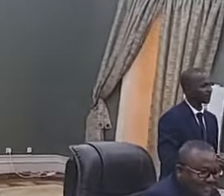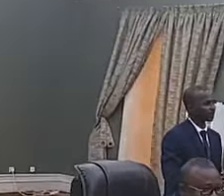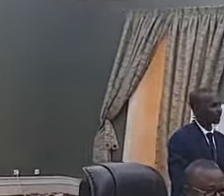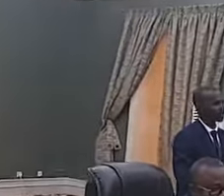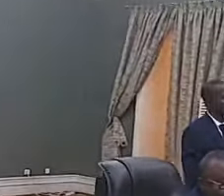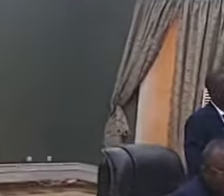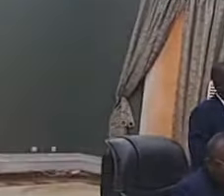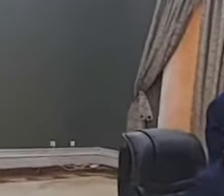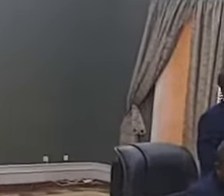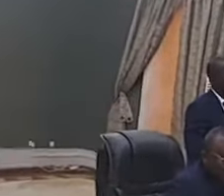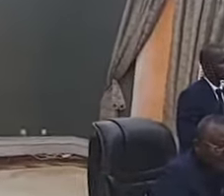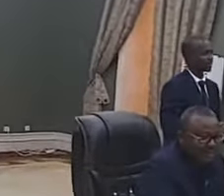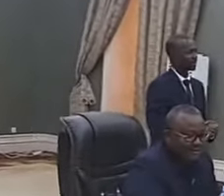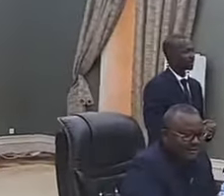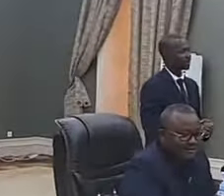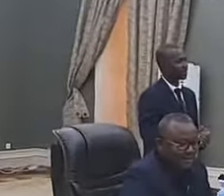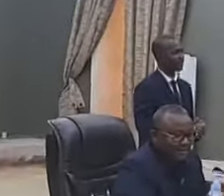E cum să